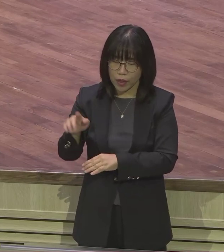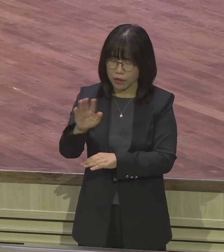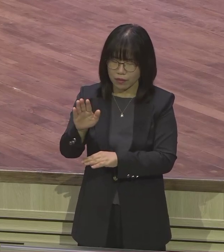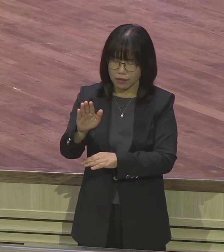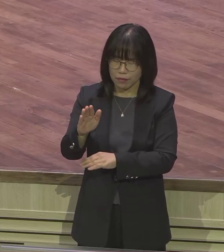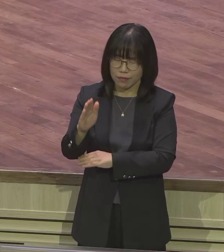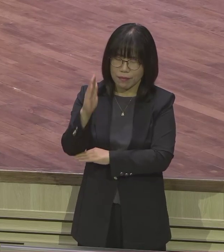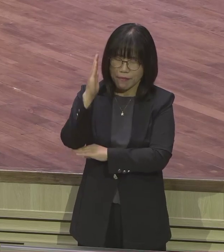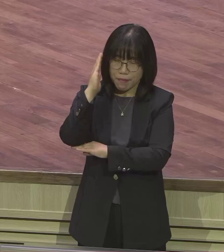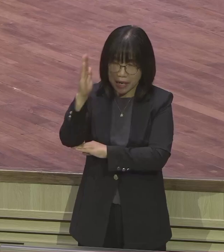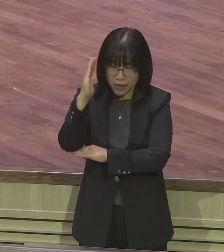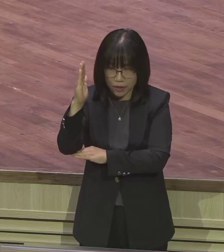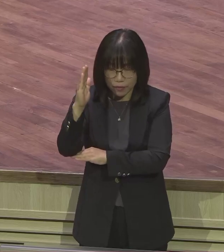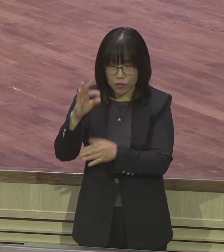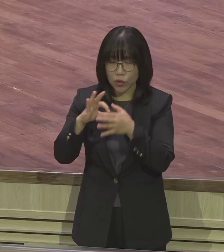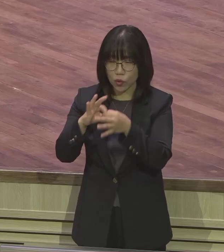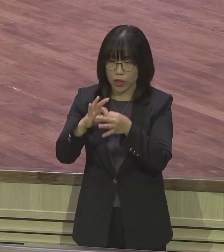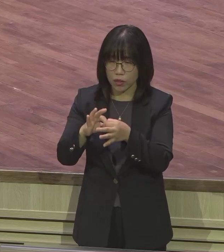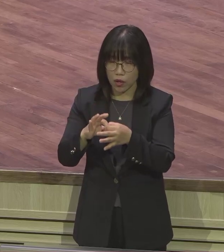걱정 염려